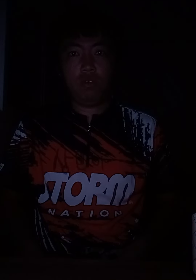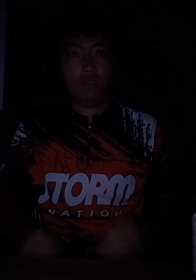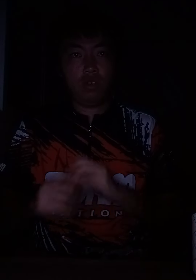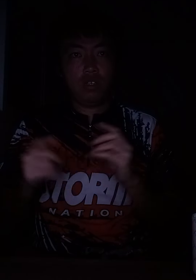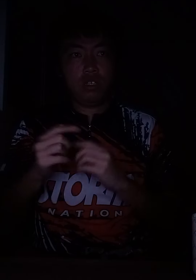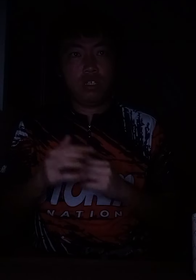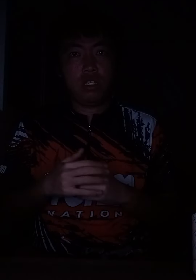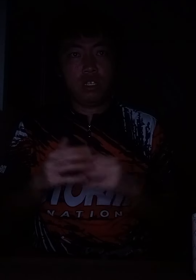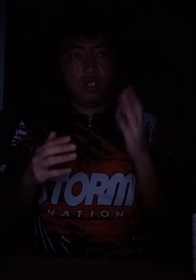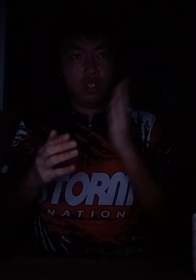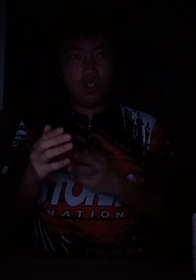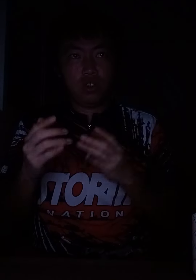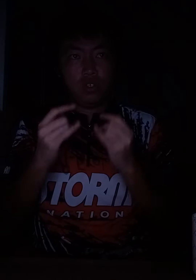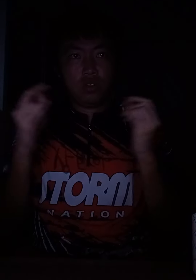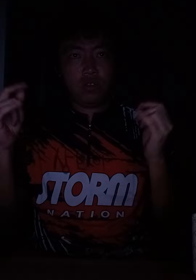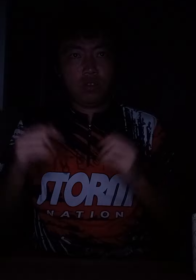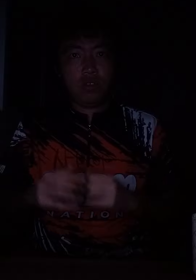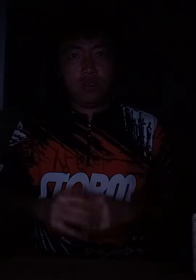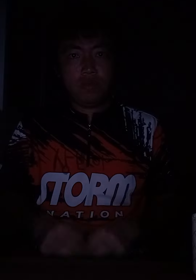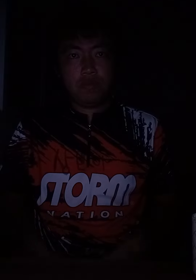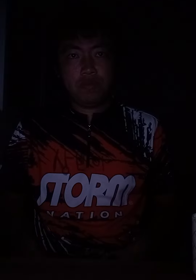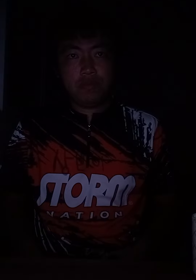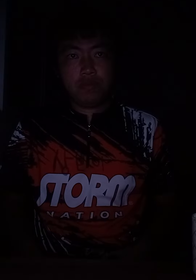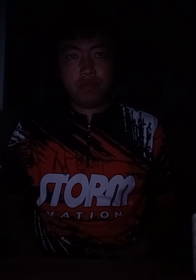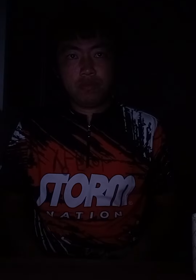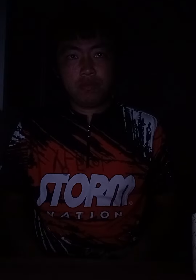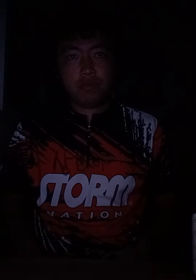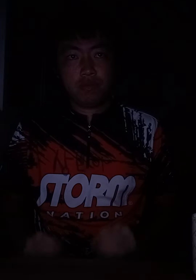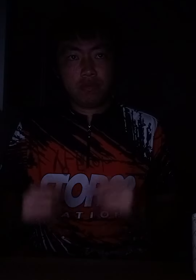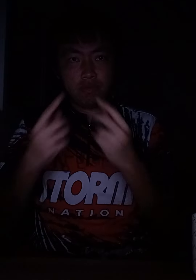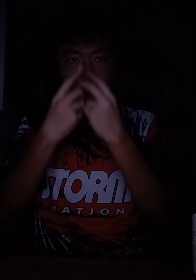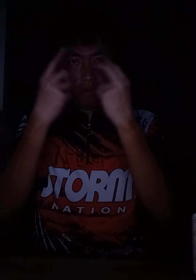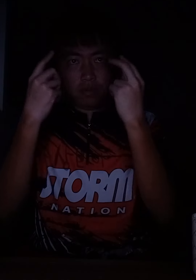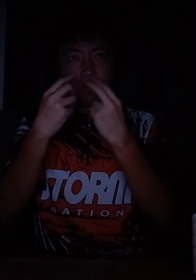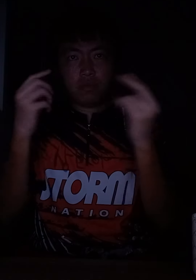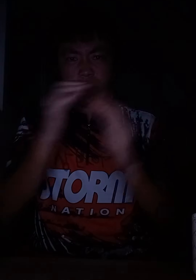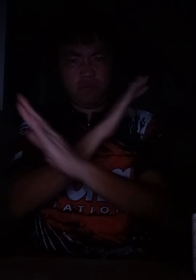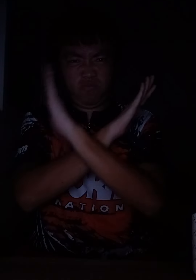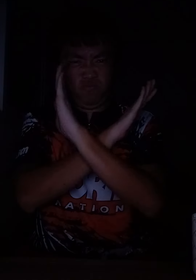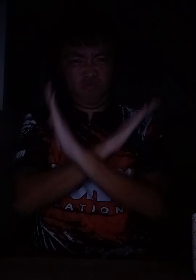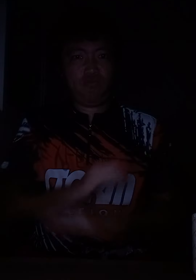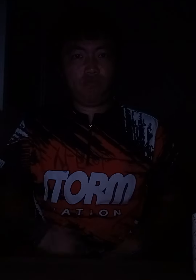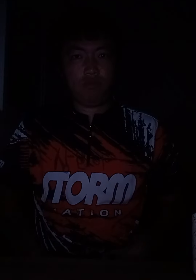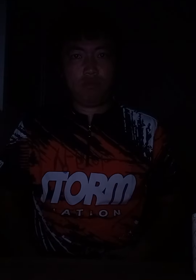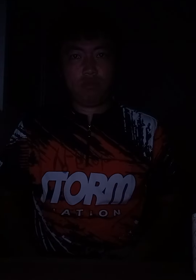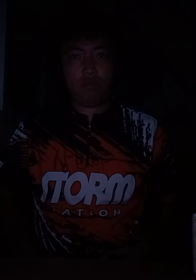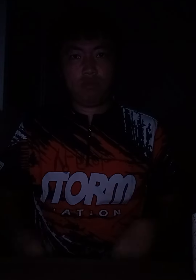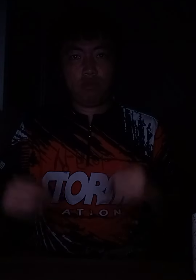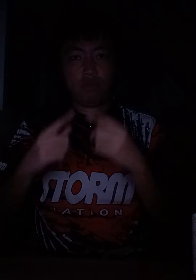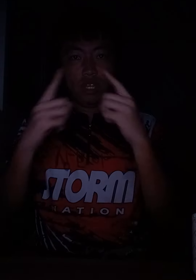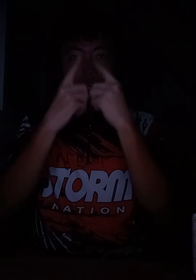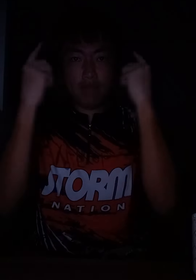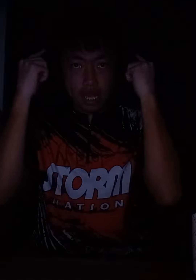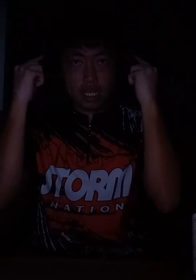않으면 탑승이 거부될 수 있고 자리에 앉고 나서도 마스크를 벗어서는 안 됩니다. 대중교통 마스크 착용 의무화